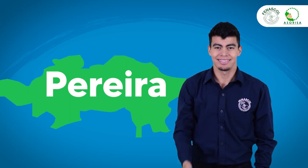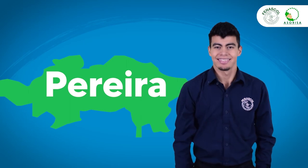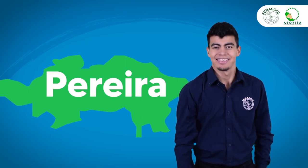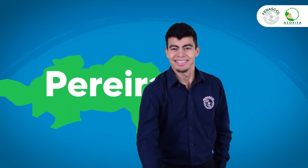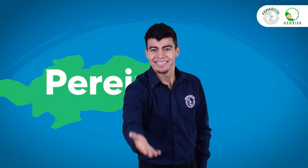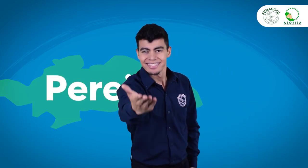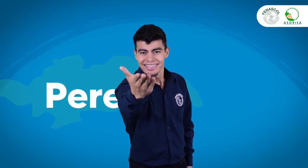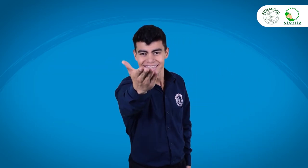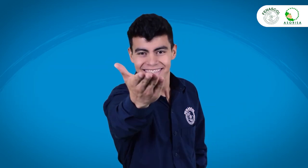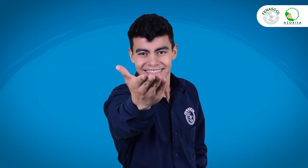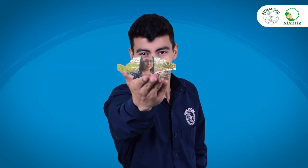¡Adelante!